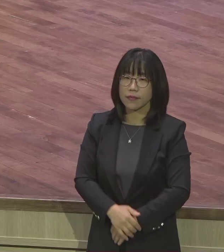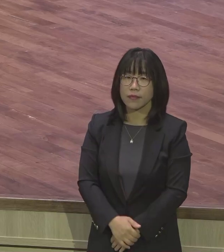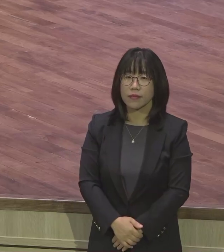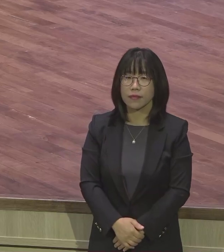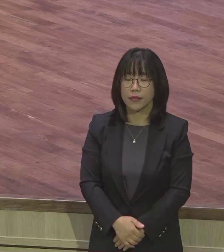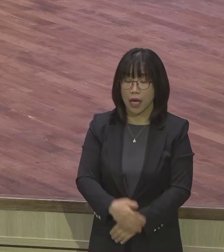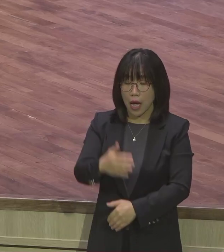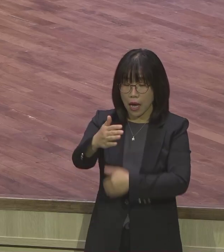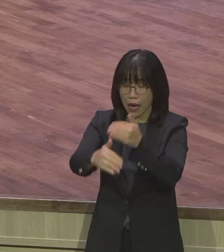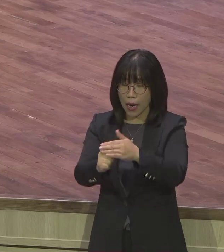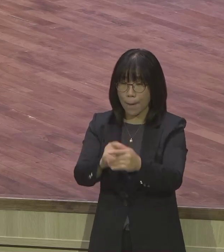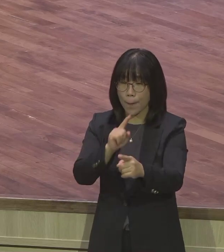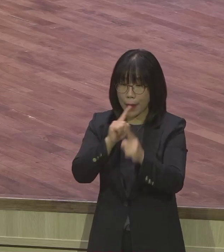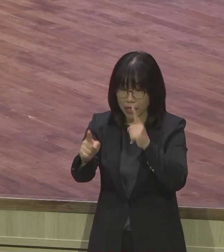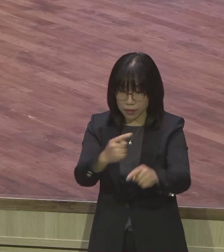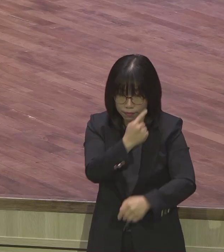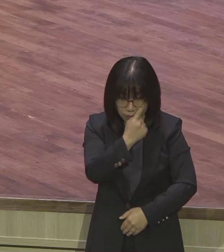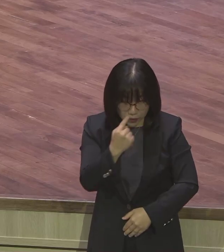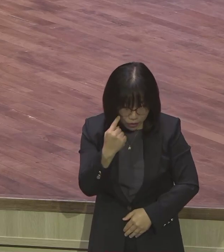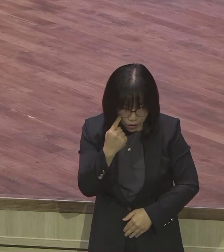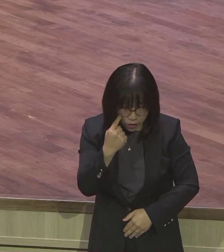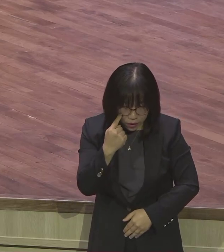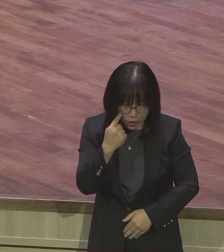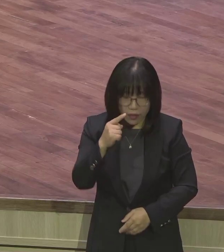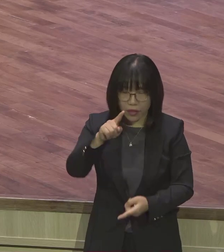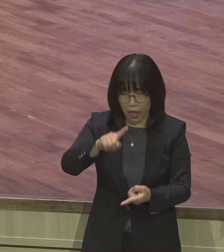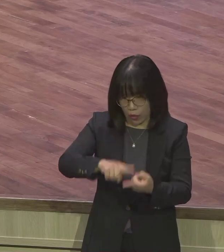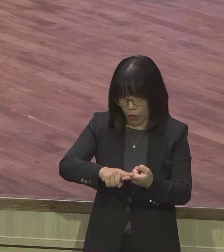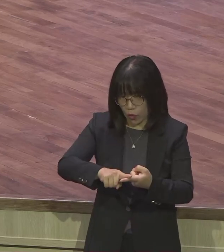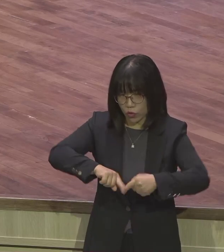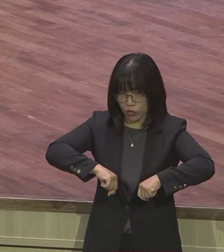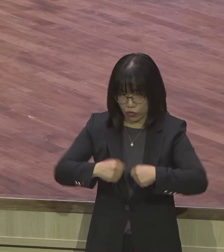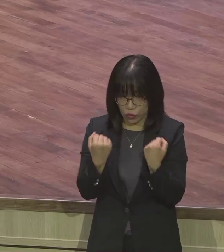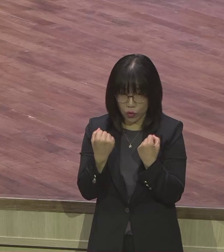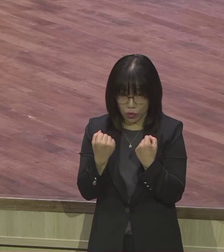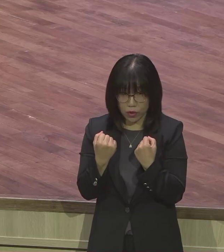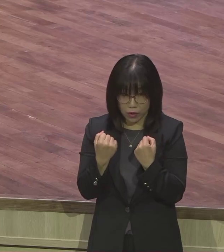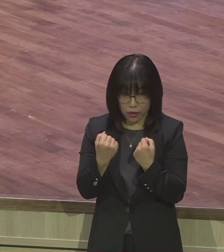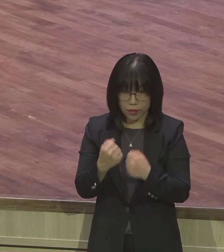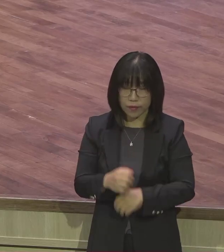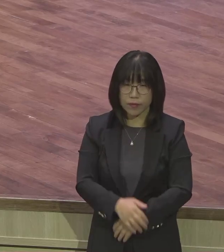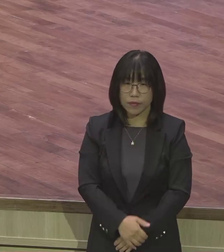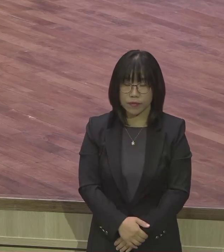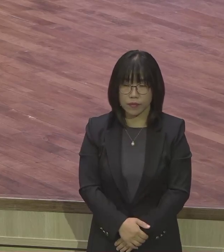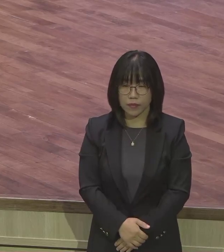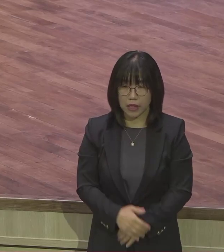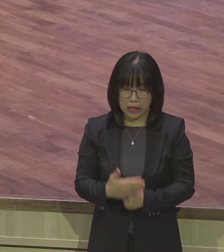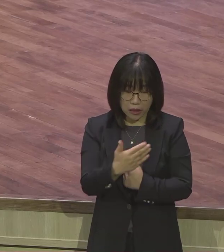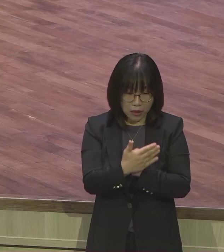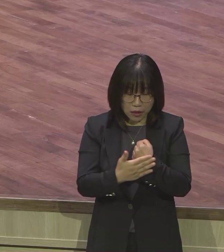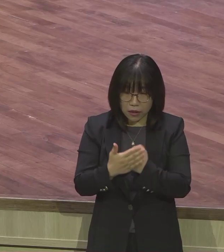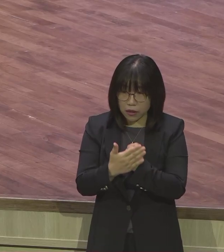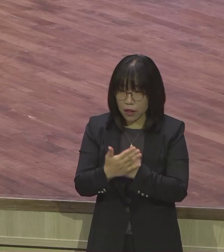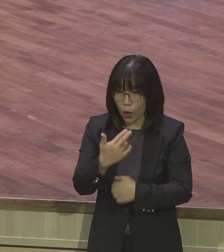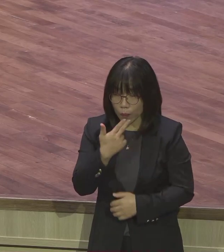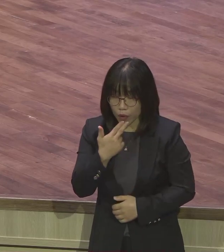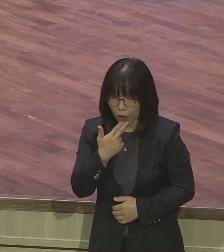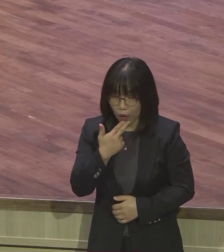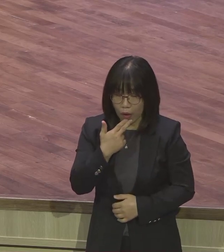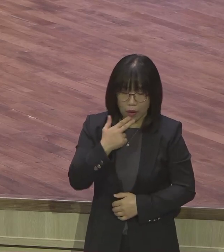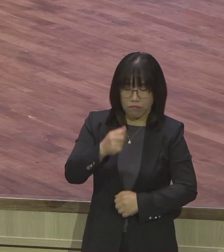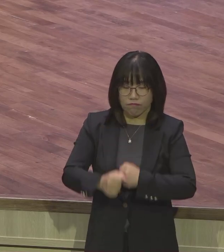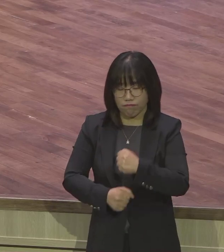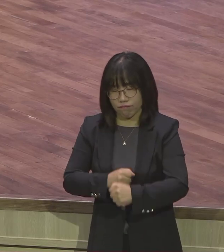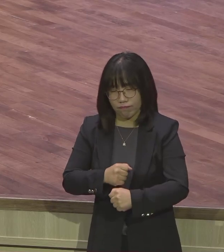바랍니다. 말씀에 의지하여 내가 건물 내겠습니다. 말씀에 의지하여, 말씀도 없으면서. 은혜도 못 받는 게. 아무